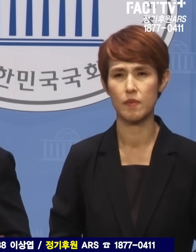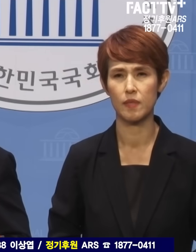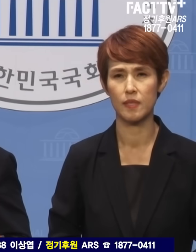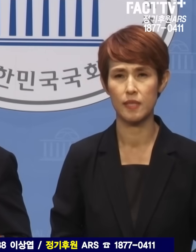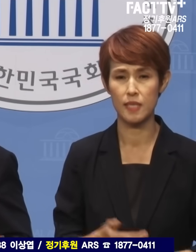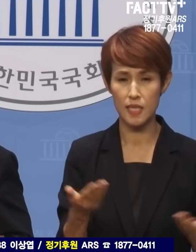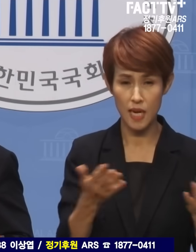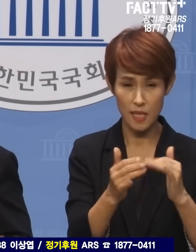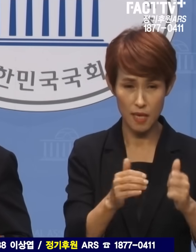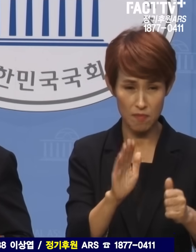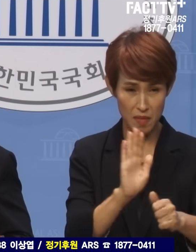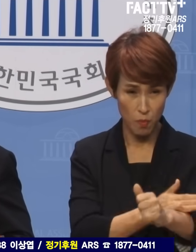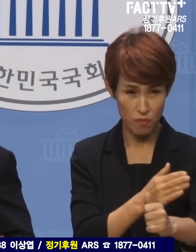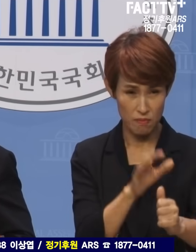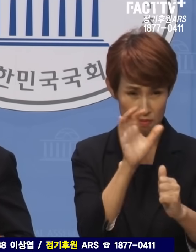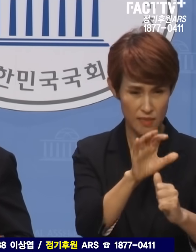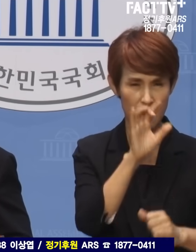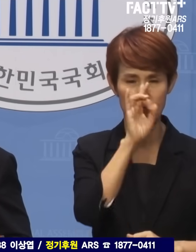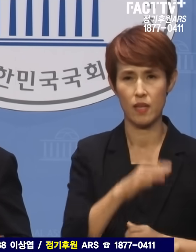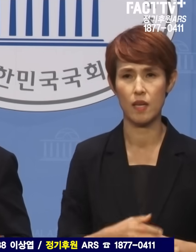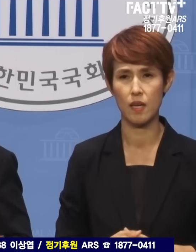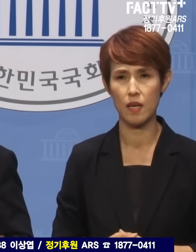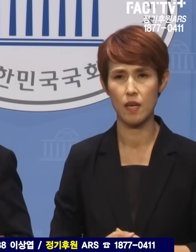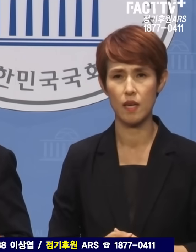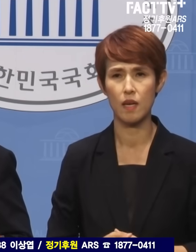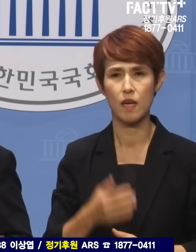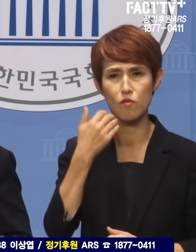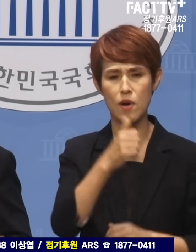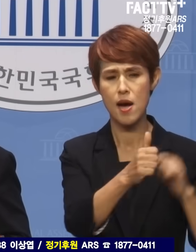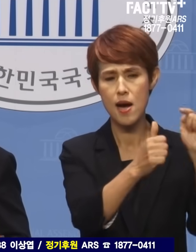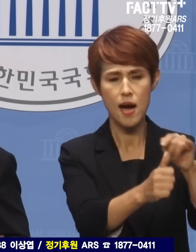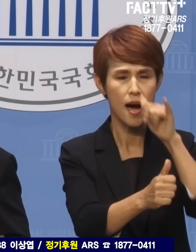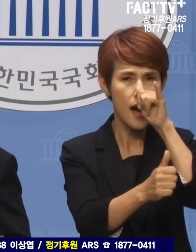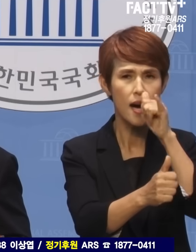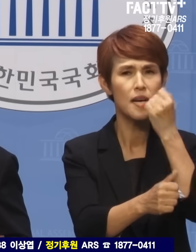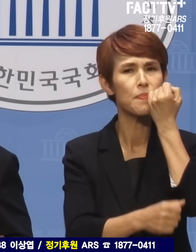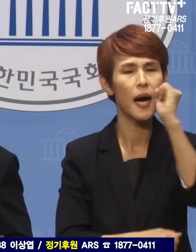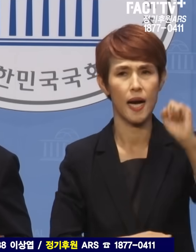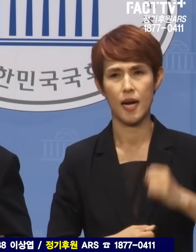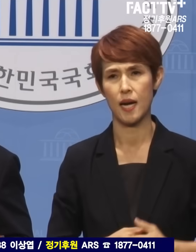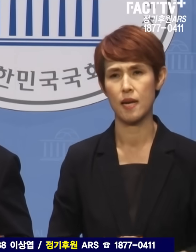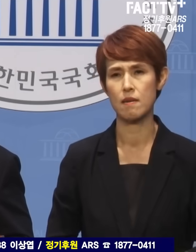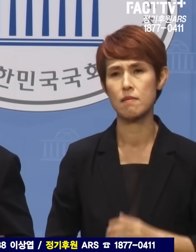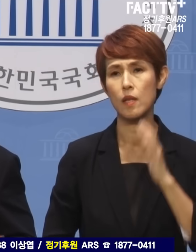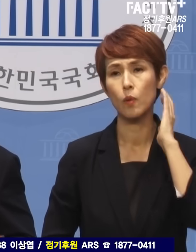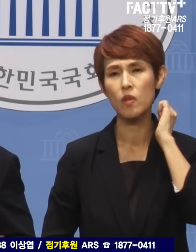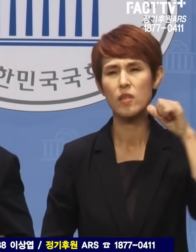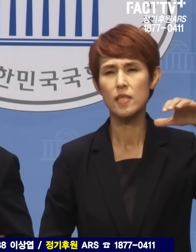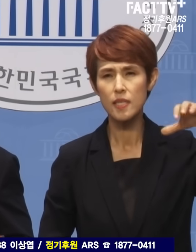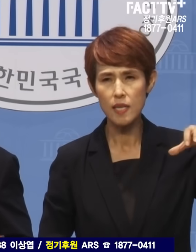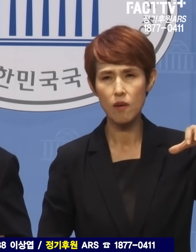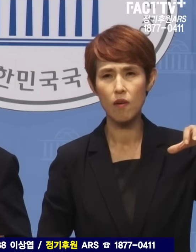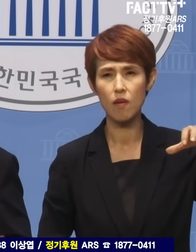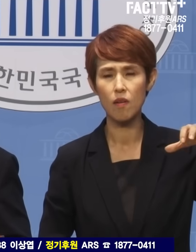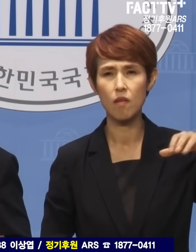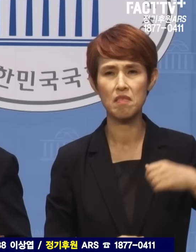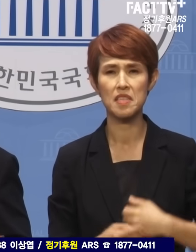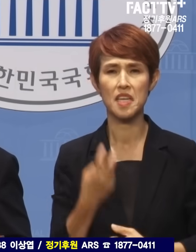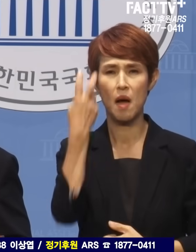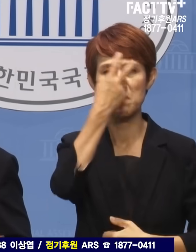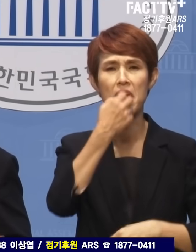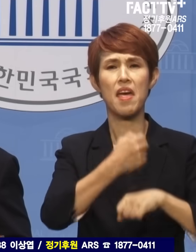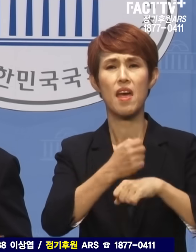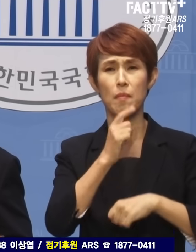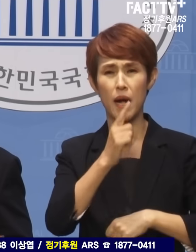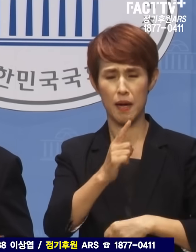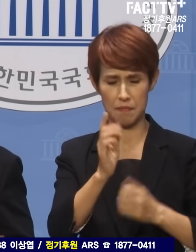안니 될 것입니다 실무자들이 지시없이 했겠습니까 그렇기 때문에 대통령 실에서 감찰 운원 하는 것은